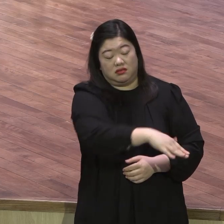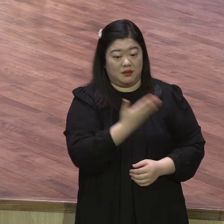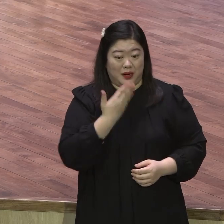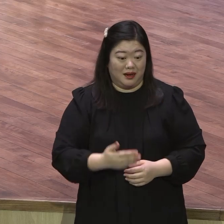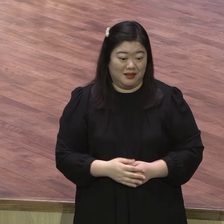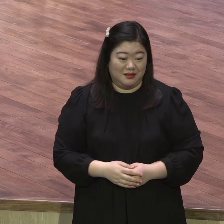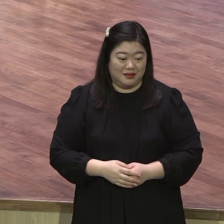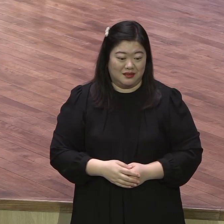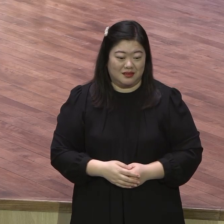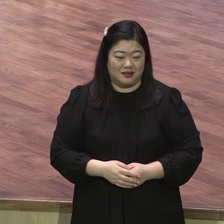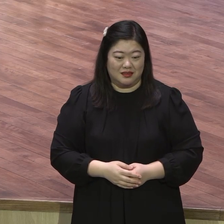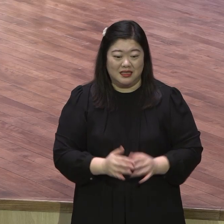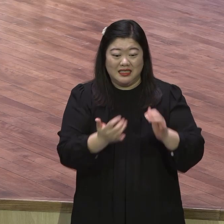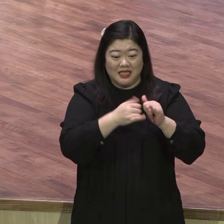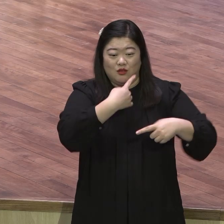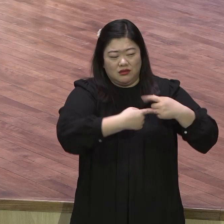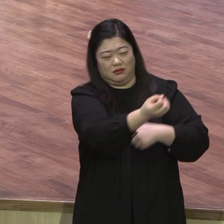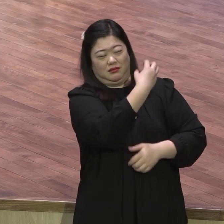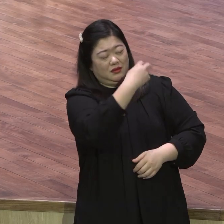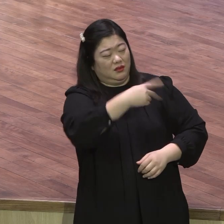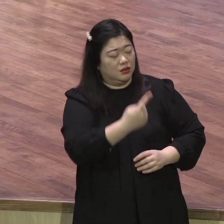사람의 영향 안 받는단 말이에요.